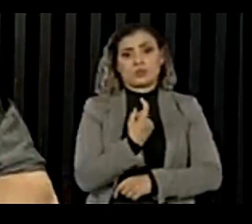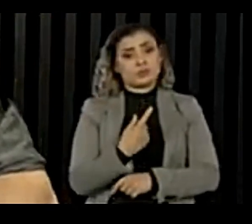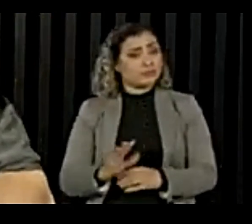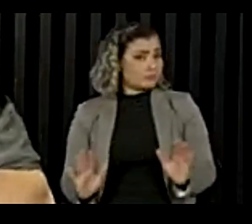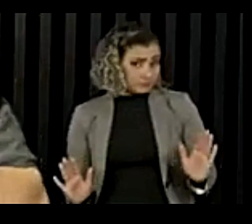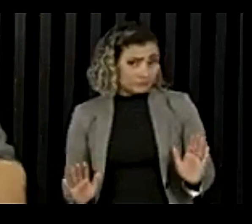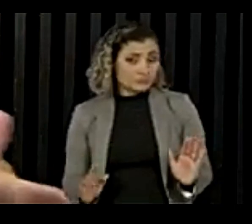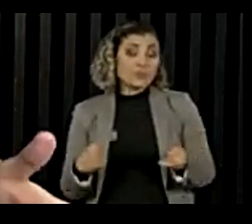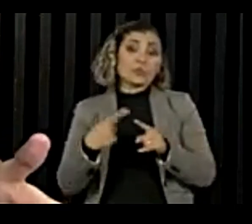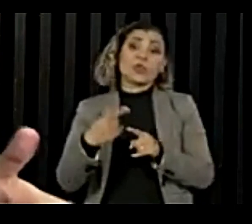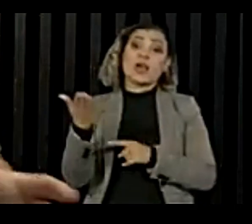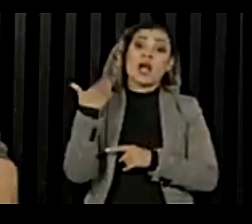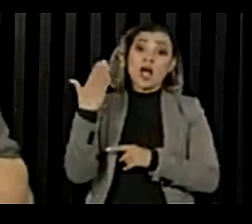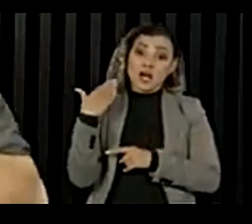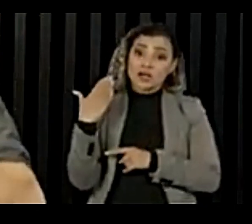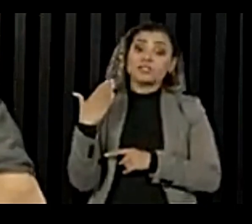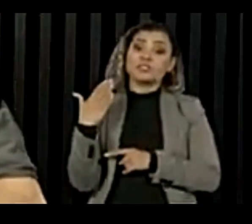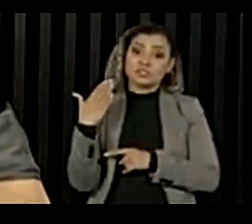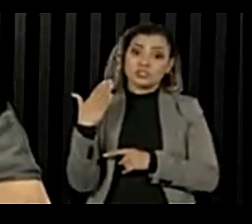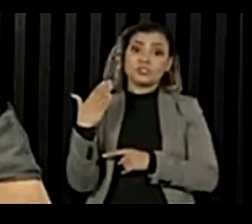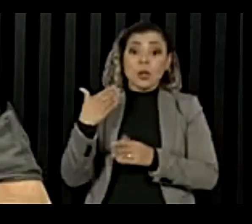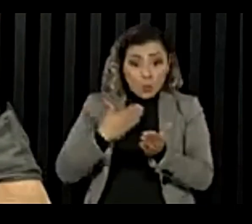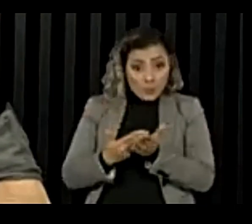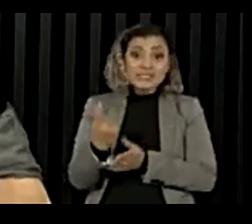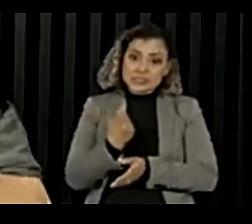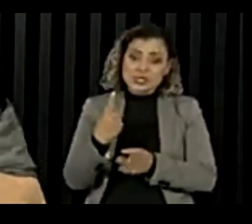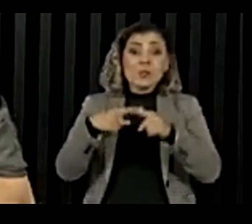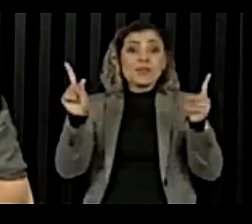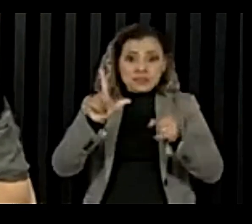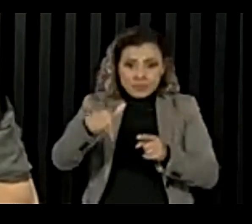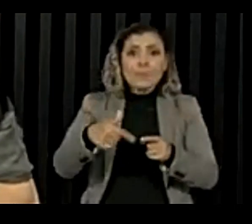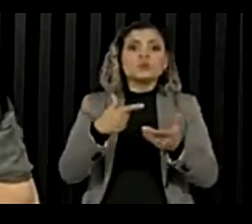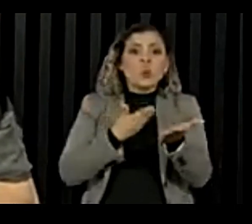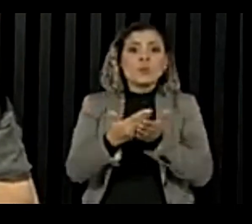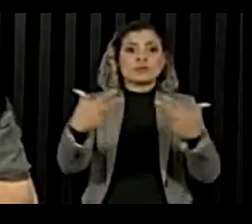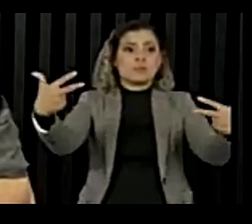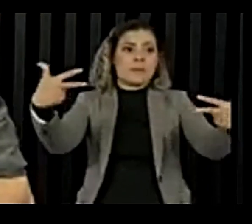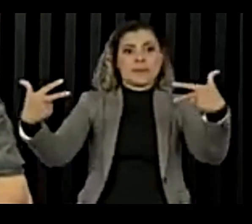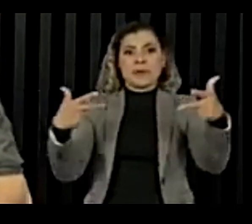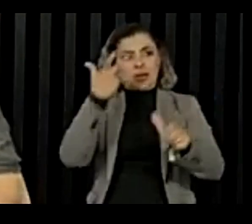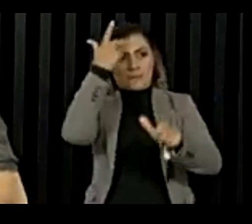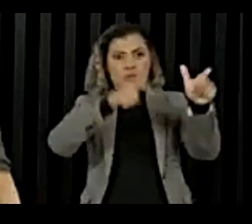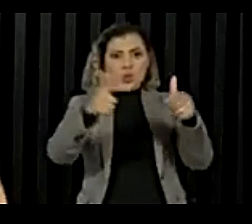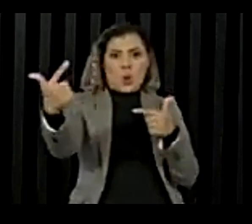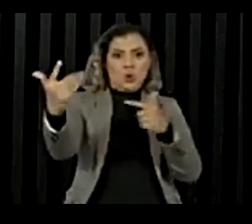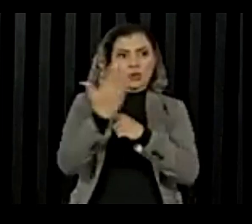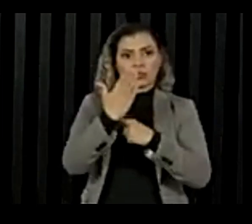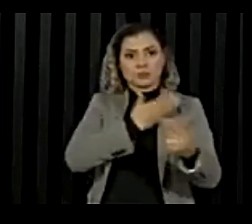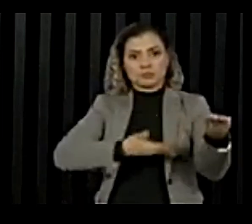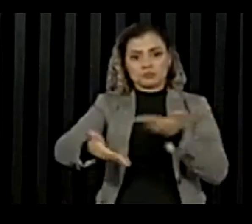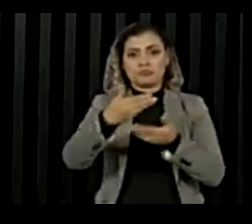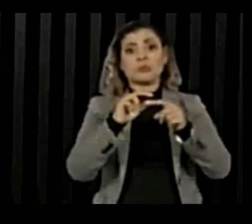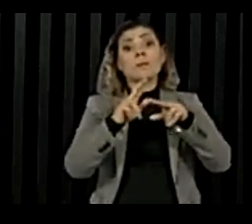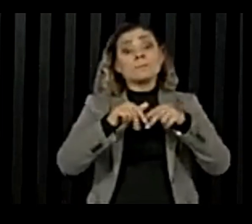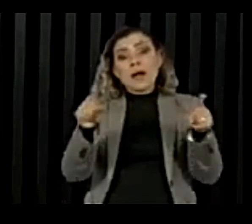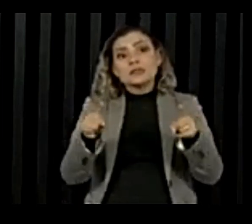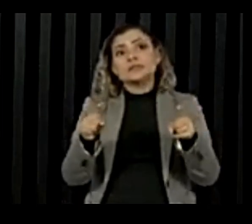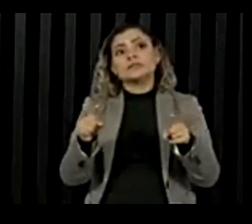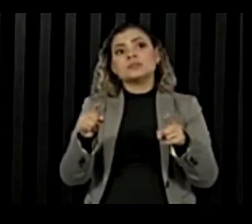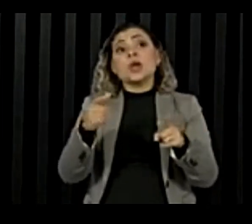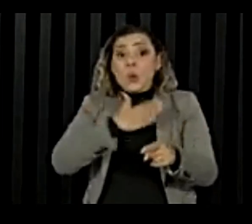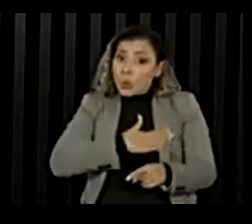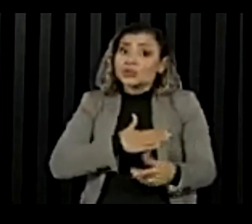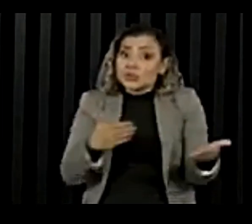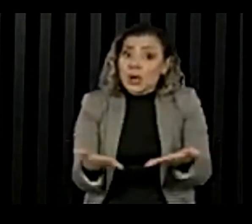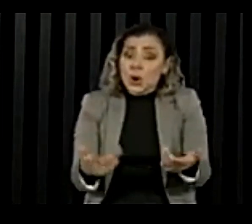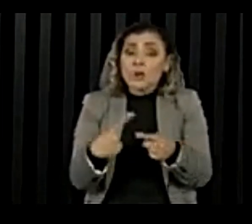gravação, que era uma coisa que eu já não fazia há bastante tempo. E eu gostei disso, na verdade, porque me trouxe as origens do YouTube, né? As origens